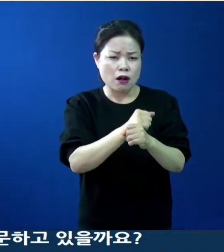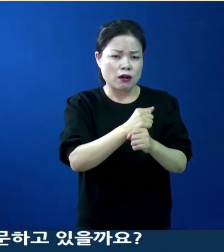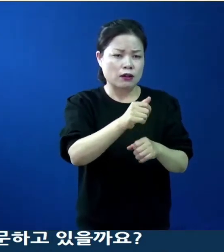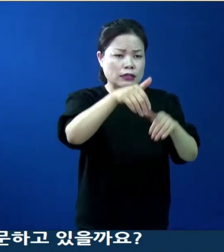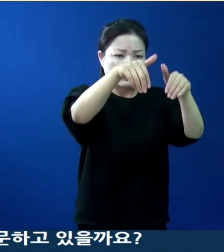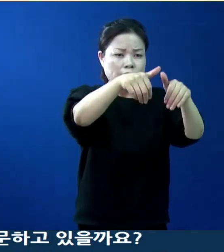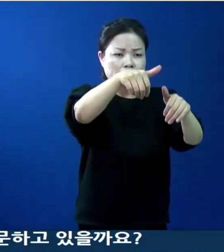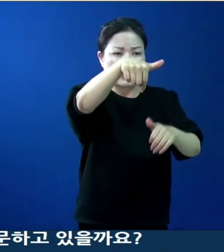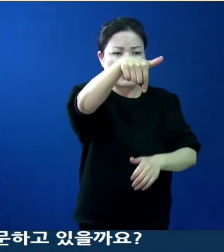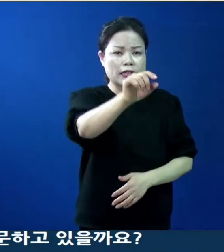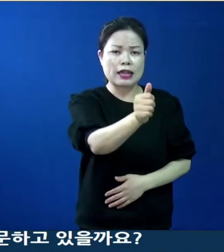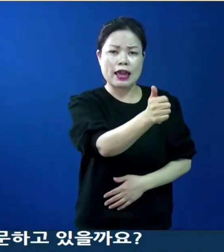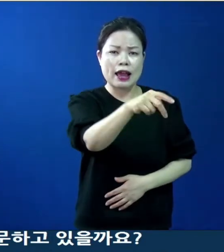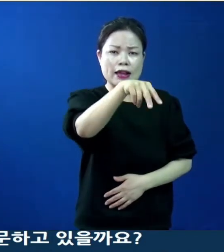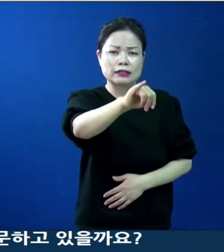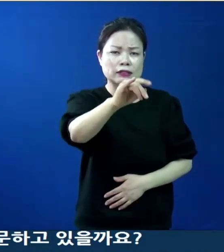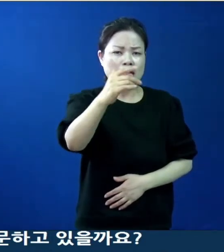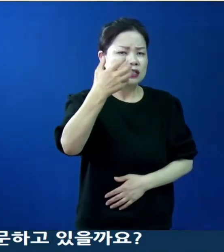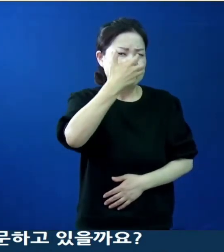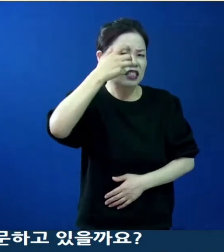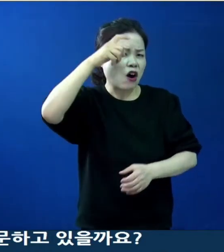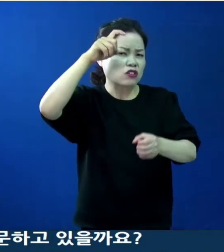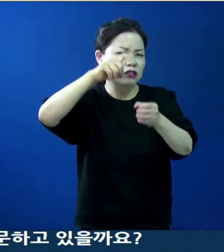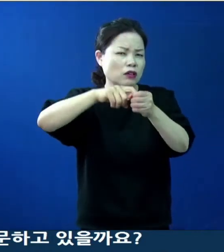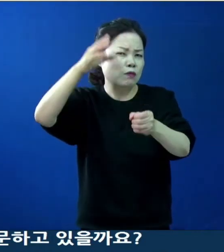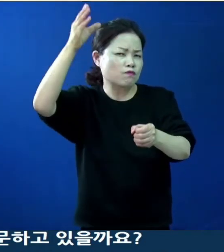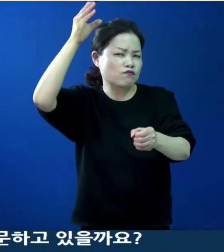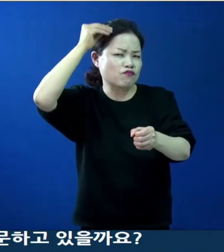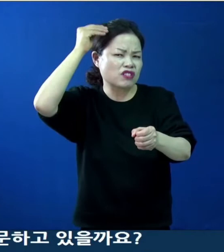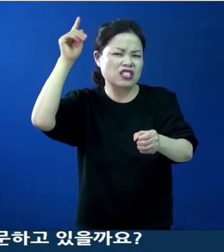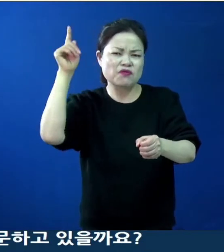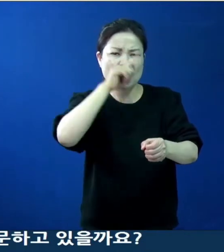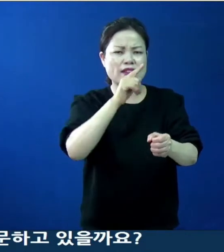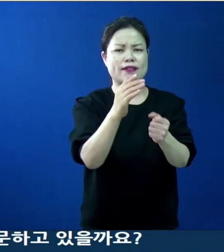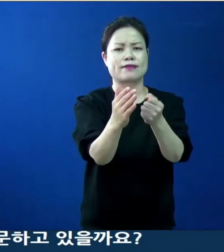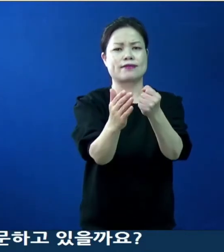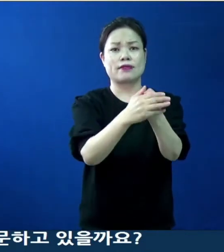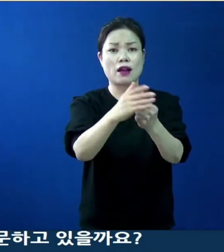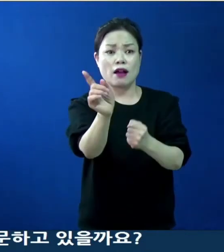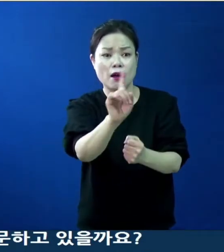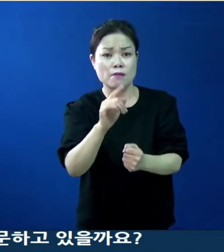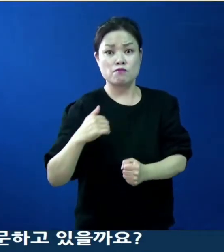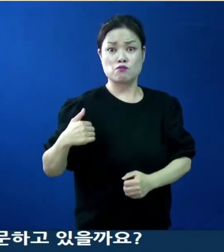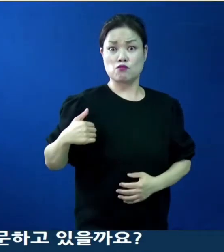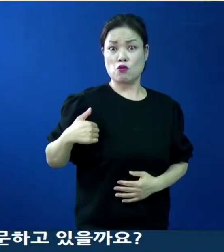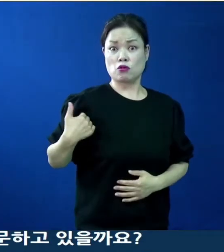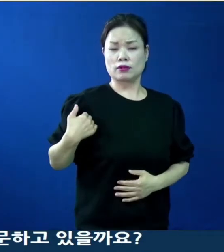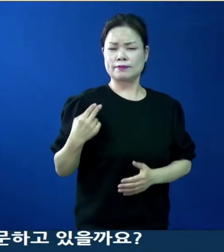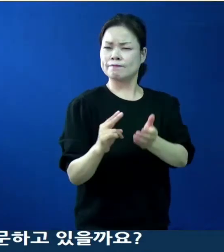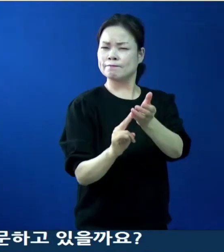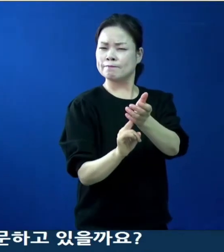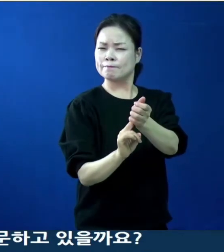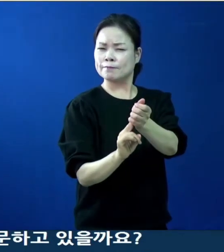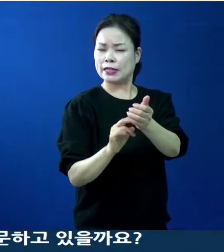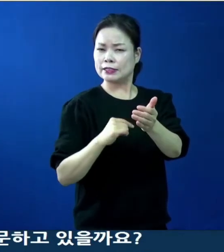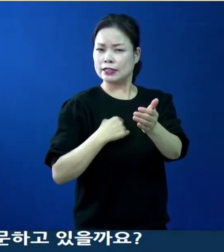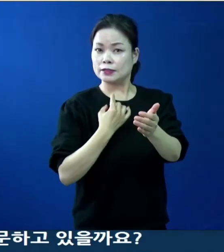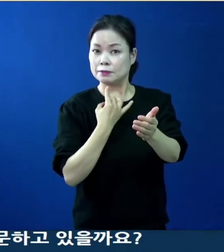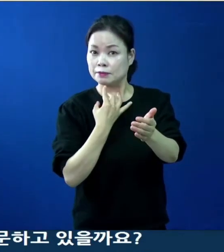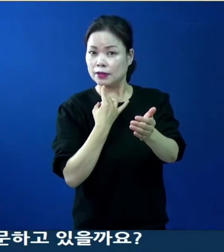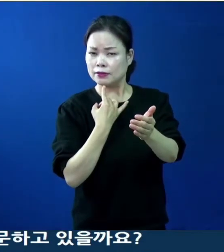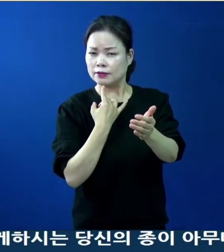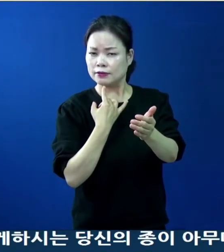거예요. 영적으로 무지하고 미련하고 완악해서 아무도 모를 거라 자신만